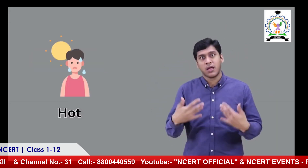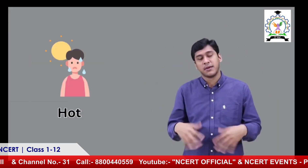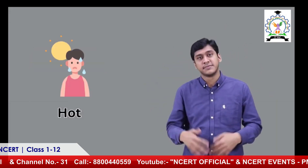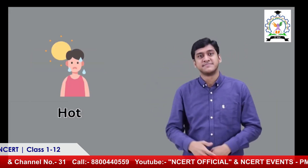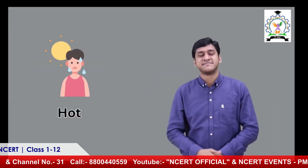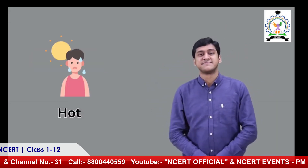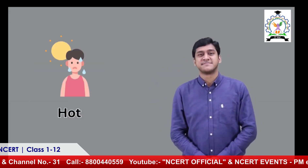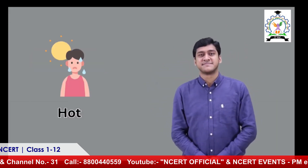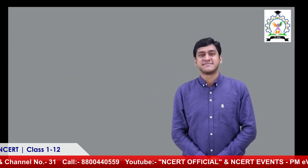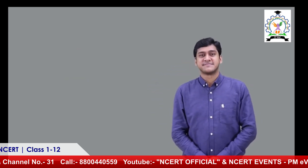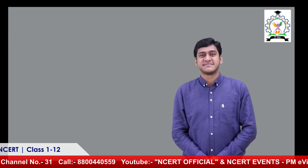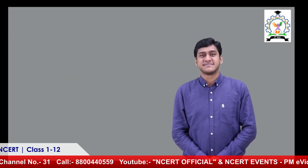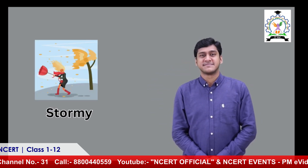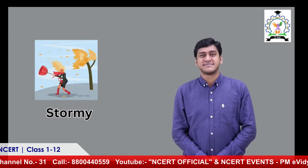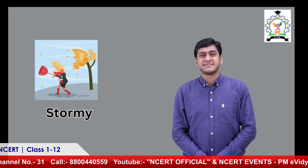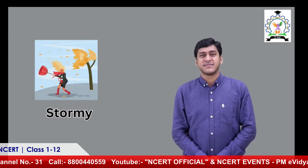बहुत गर्म,